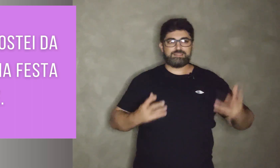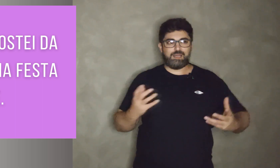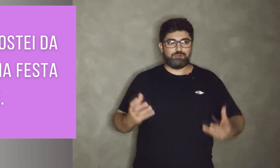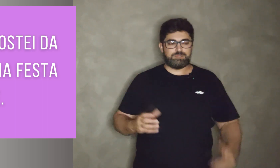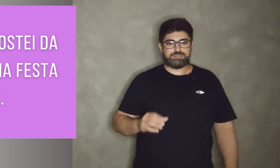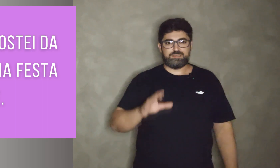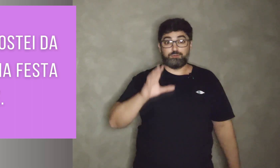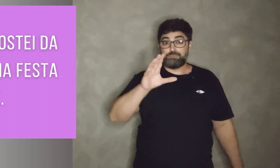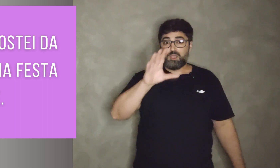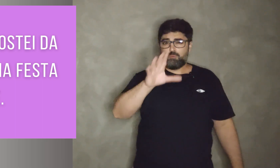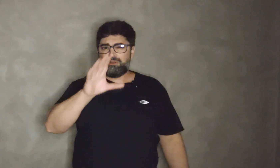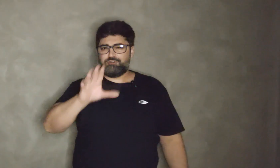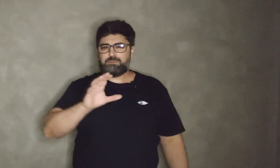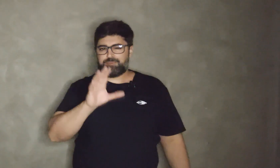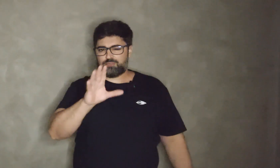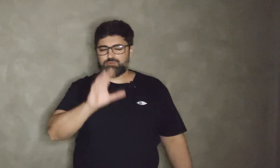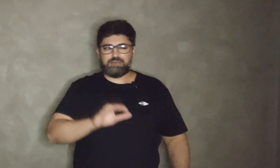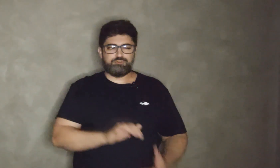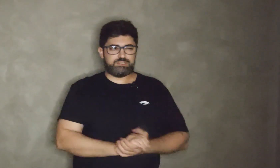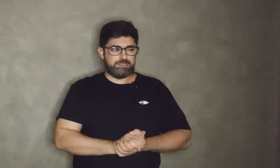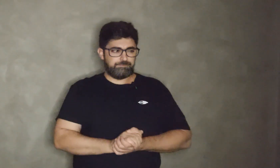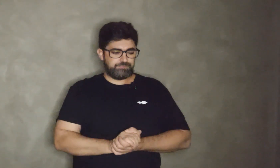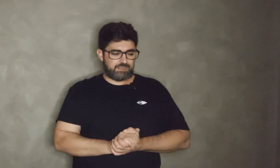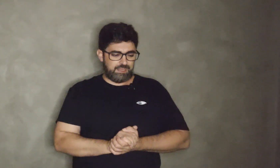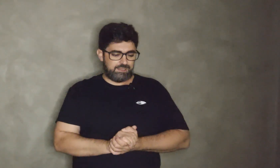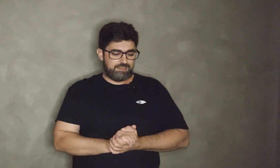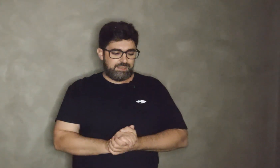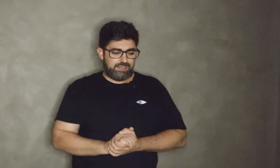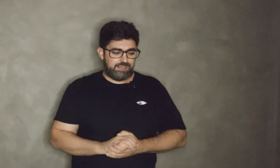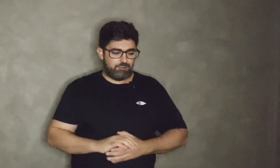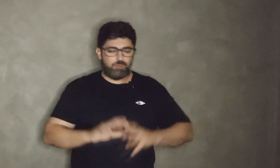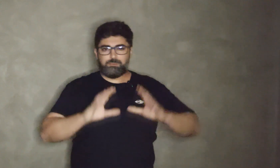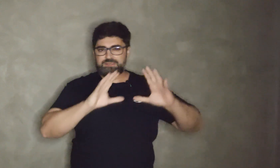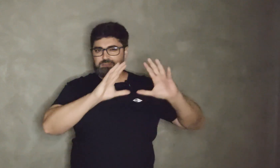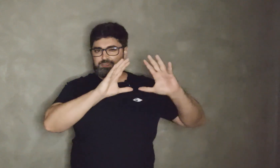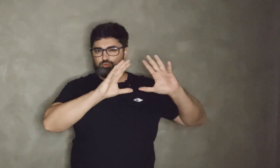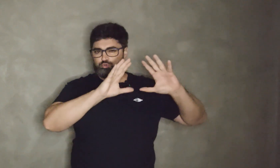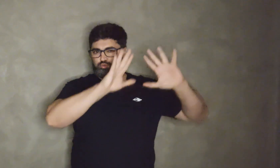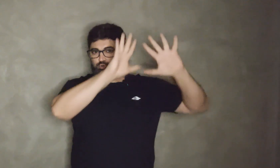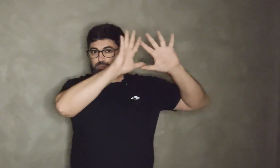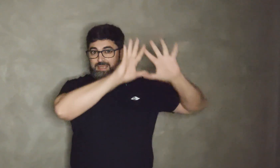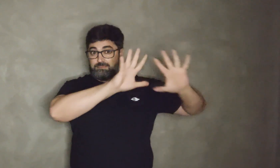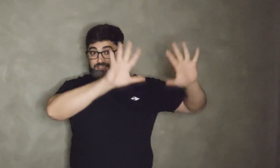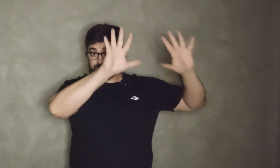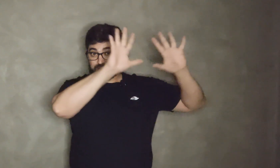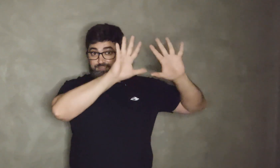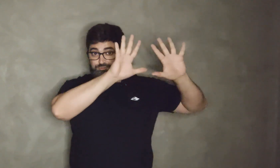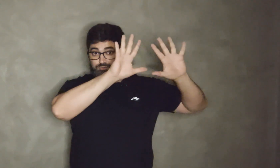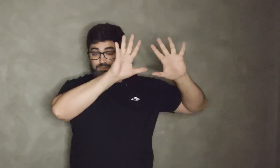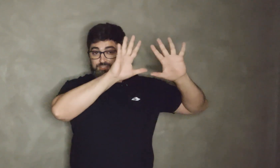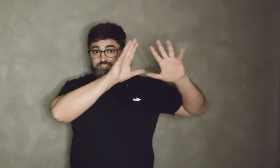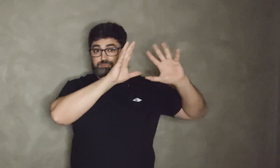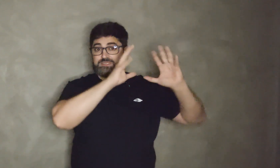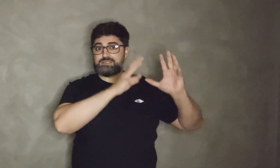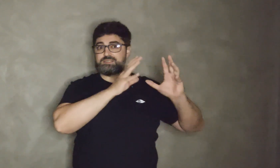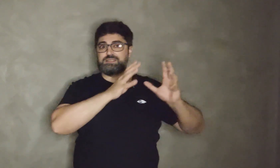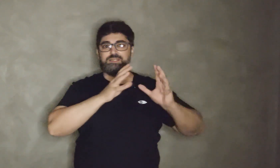está acontecendo? Uma forma para ajudar você, tá? Como o pensamento do surdo é imaginético, a gente precisa seguir